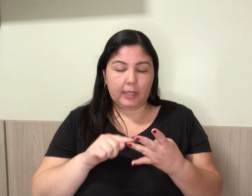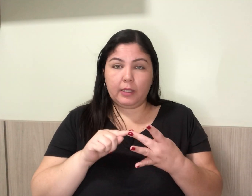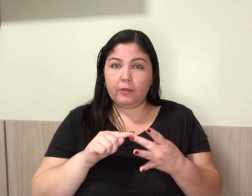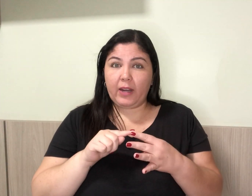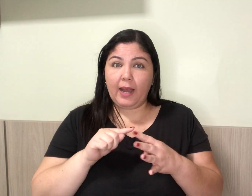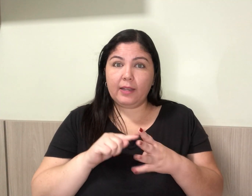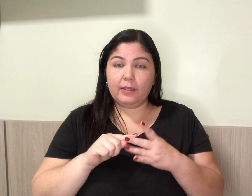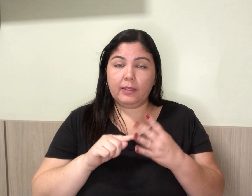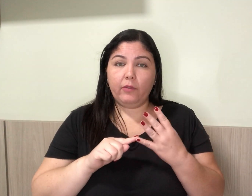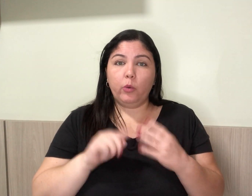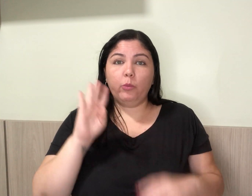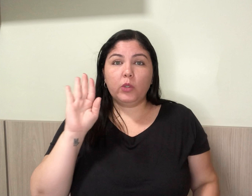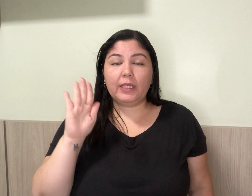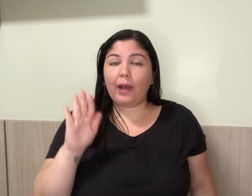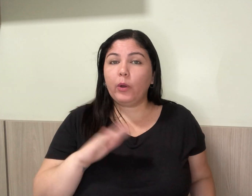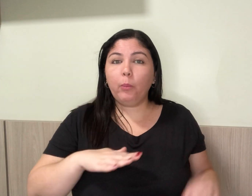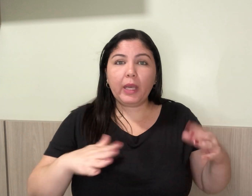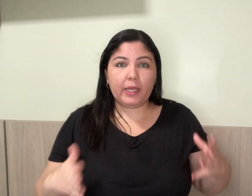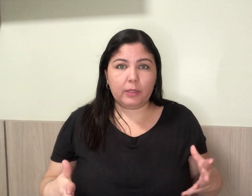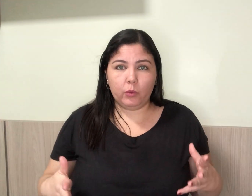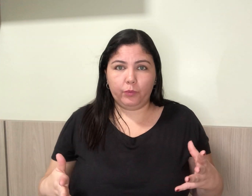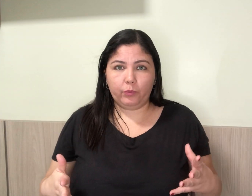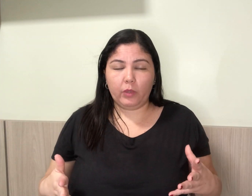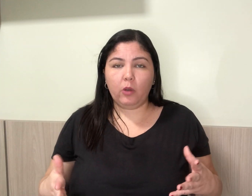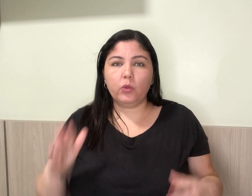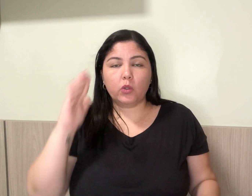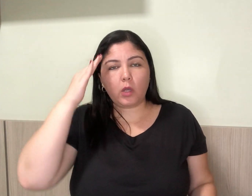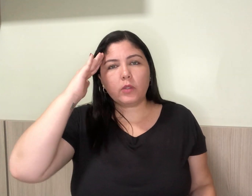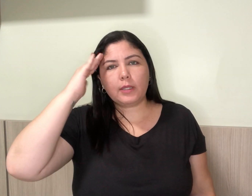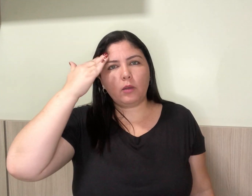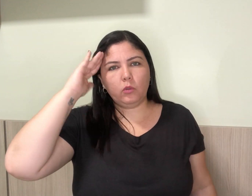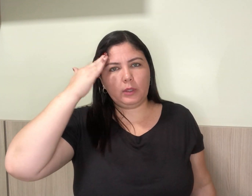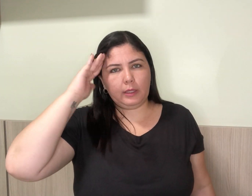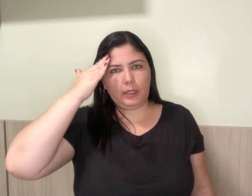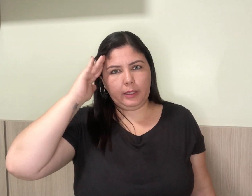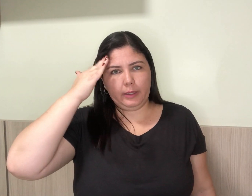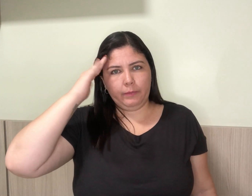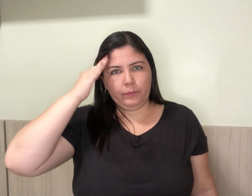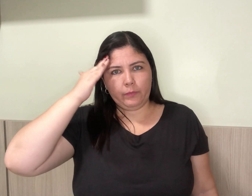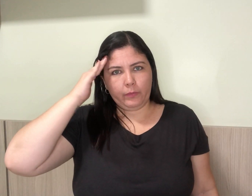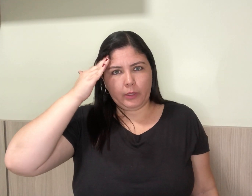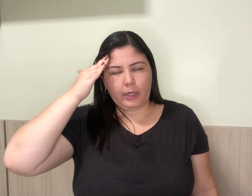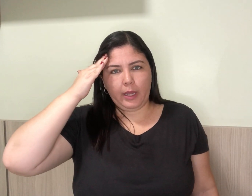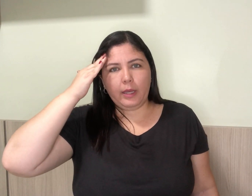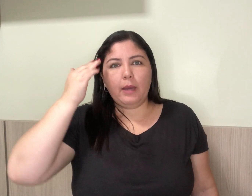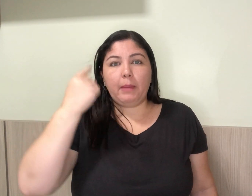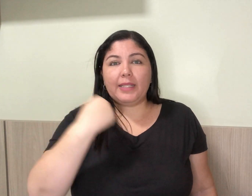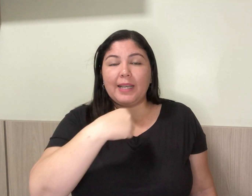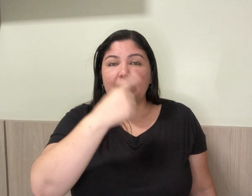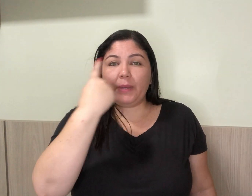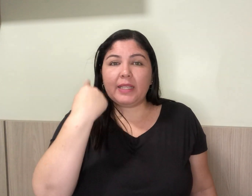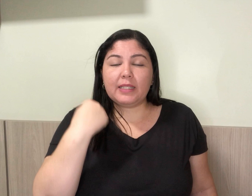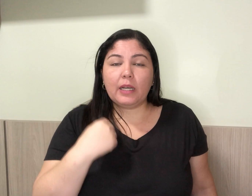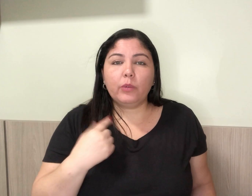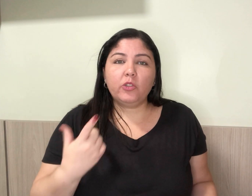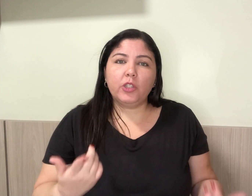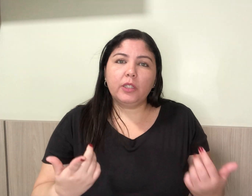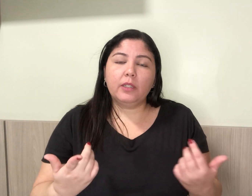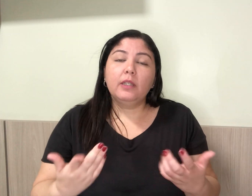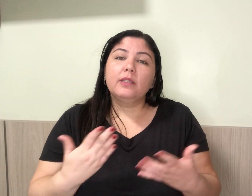essas frases, você vê, o sinal é o mesmo. Né? Eu uso só o sinal do entender. Né? Mas a expressão indica se